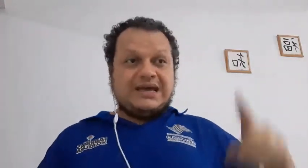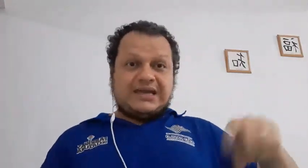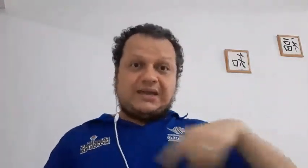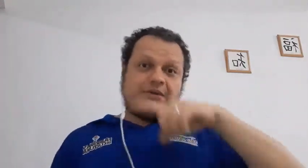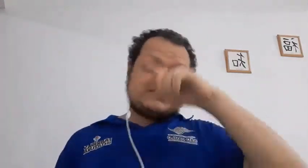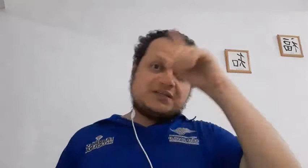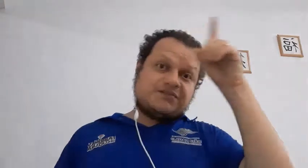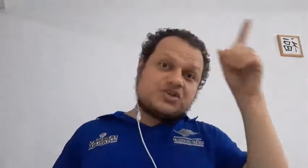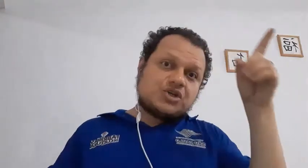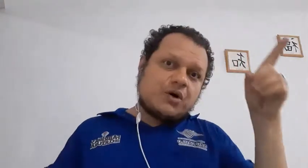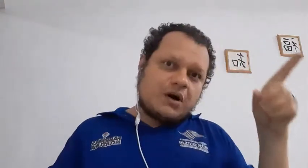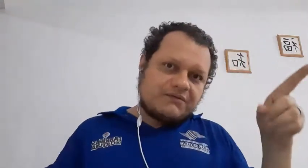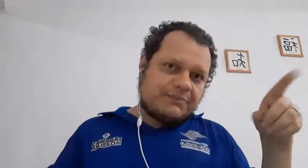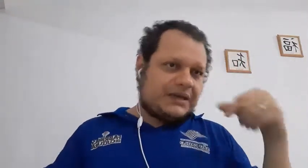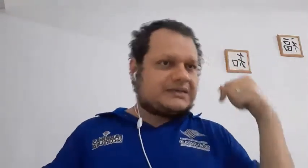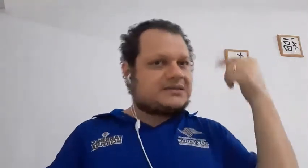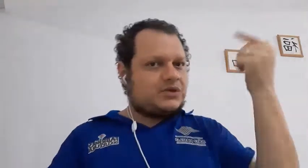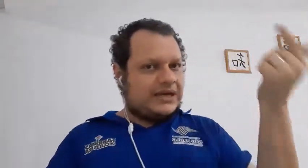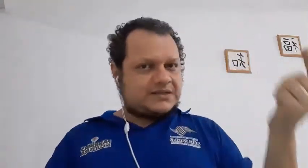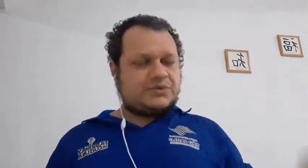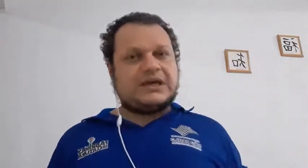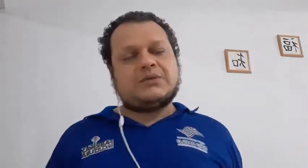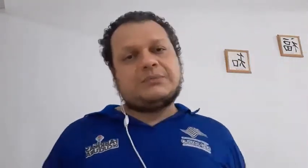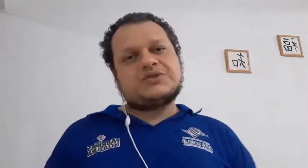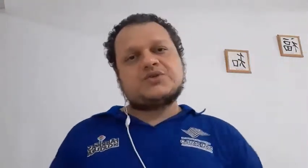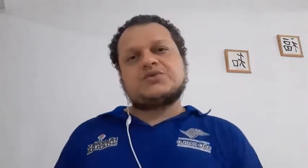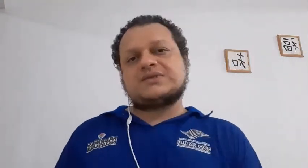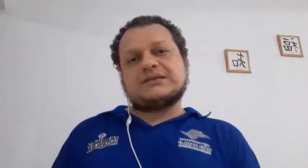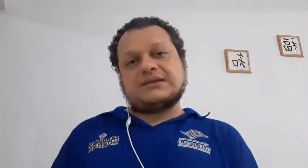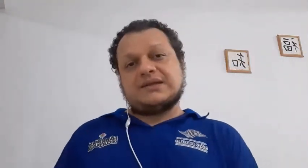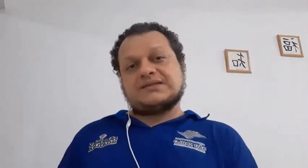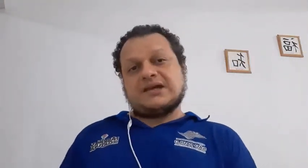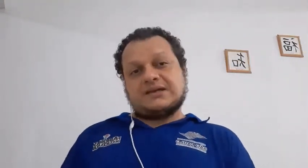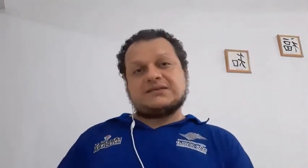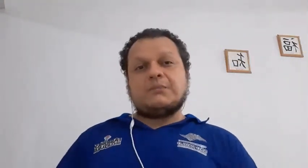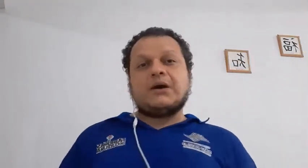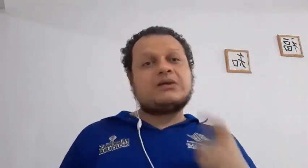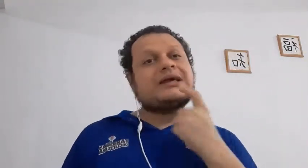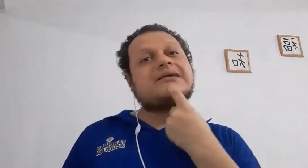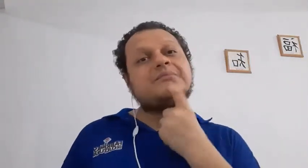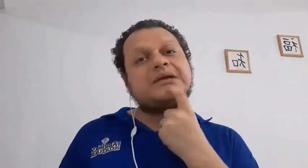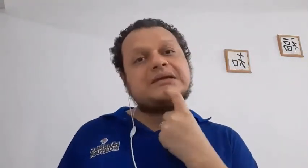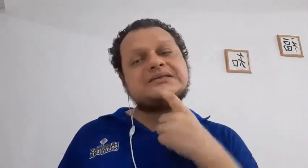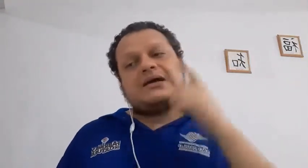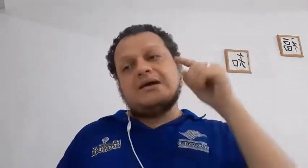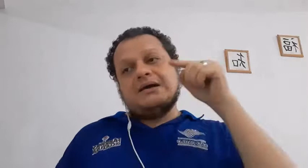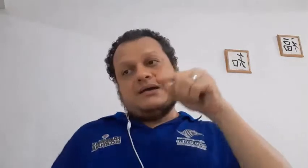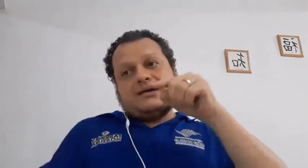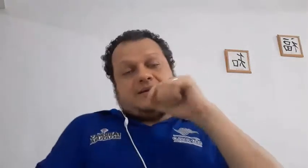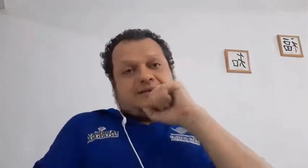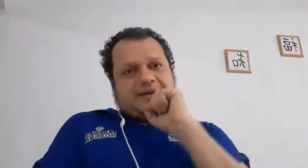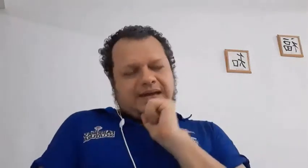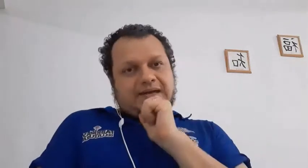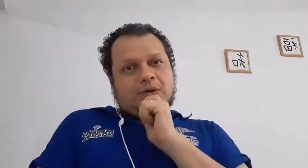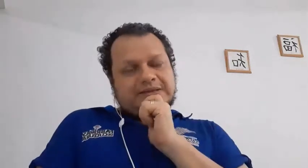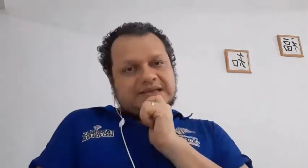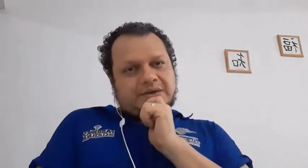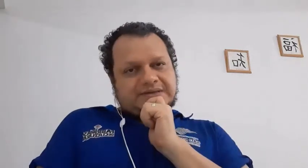em 1929, apenas as mulheres puderam ir para o Instituto Santa Terezinha aqui em São Paulo, lá em Campinas, né? E começaram a ser